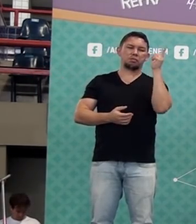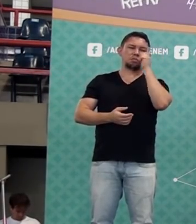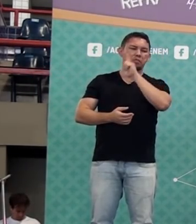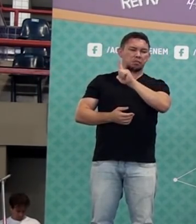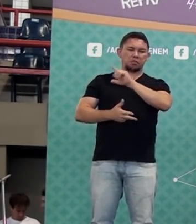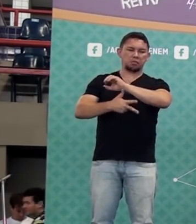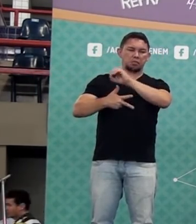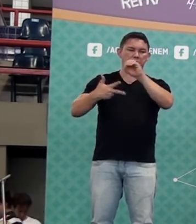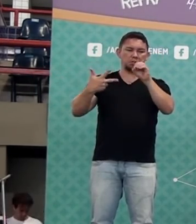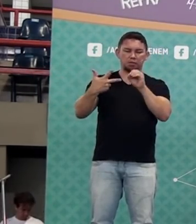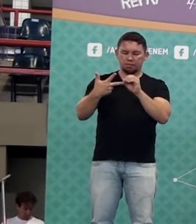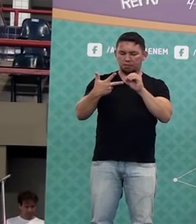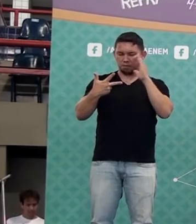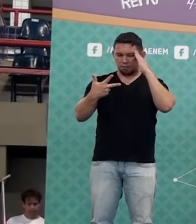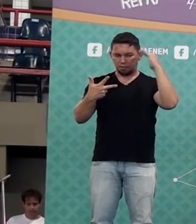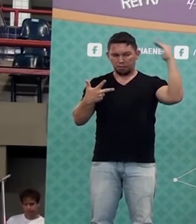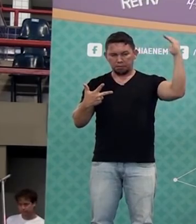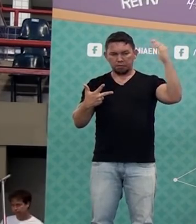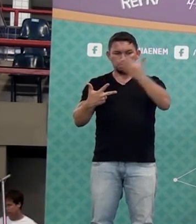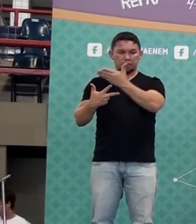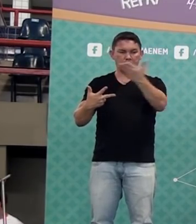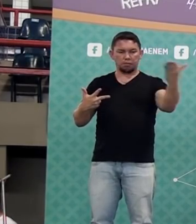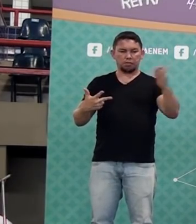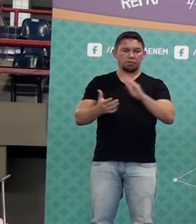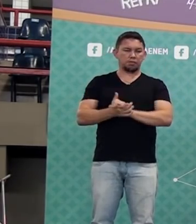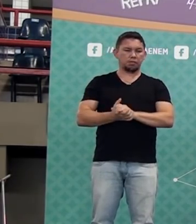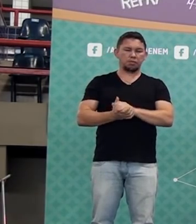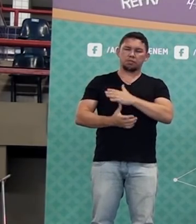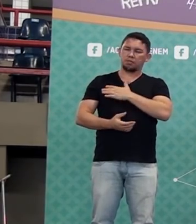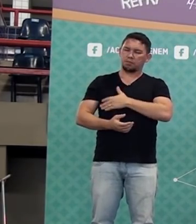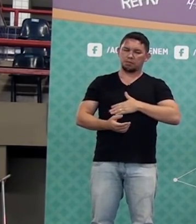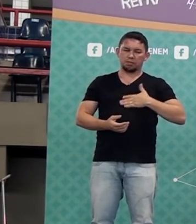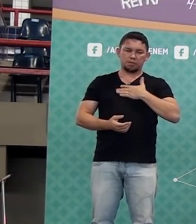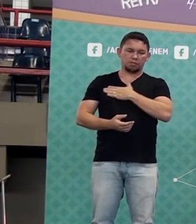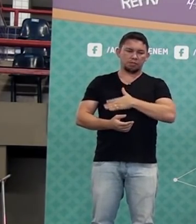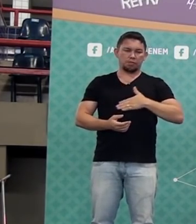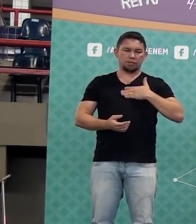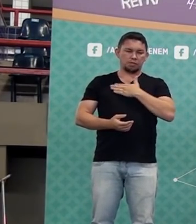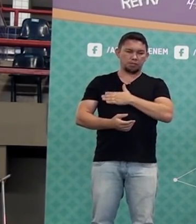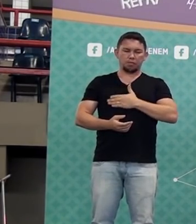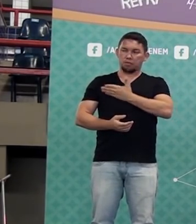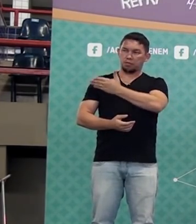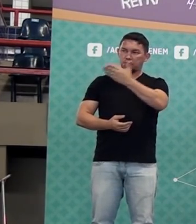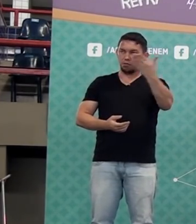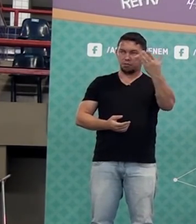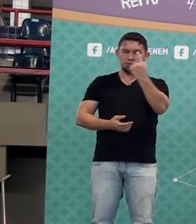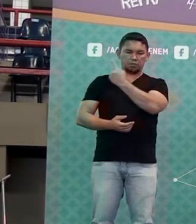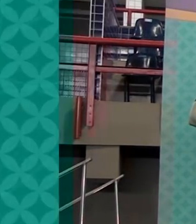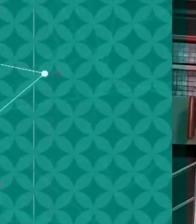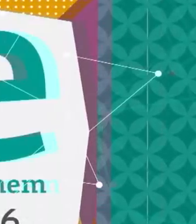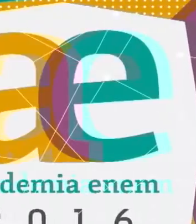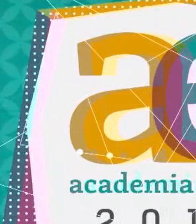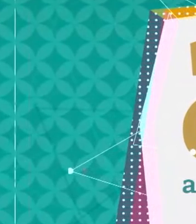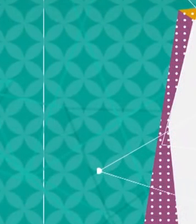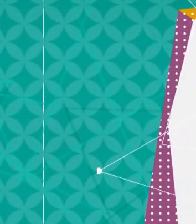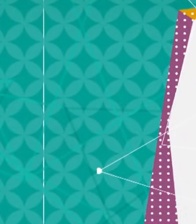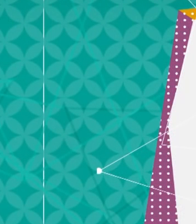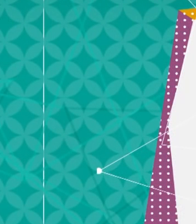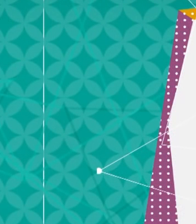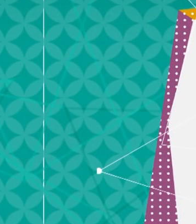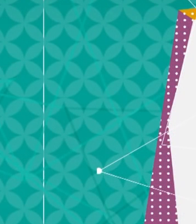no Enem, fico feliz e orgulhoso por cada um de vocês, tá bom? Um abraço grande.